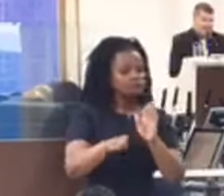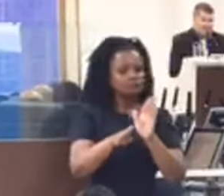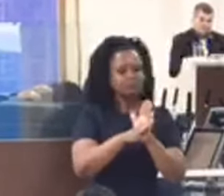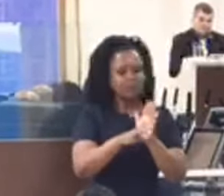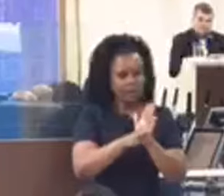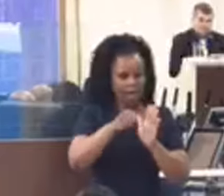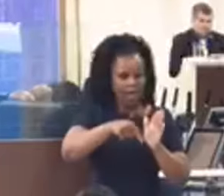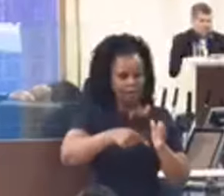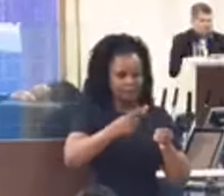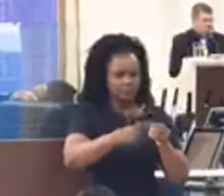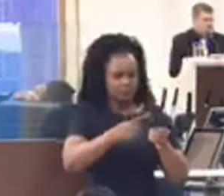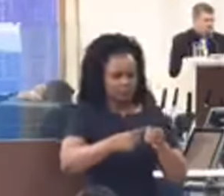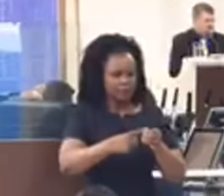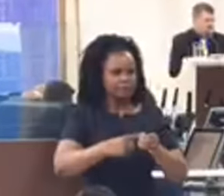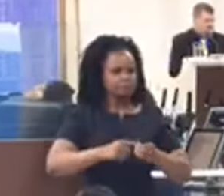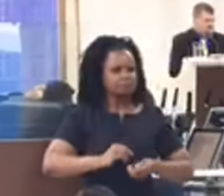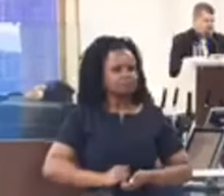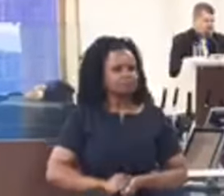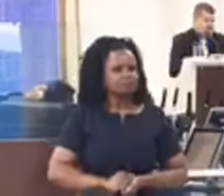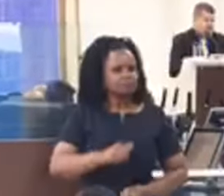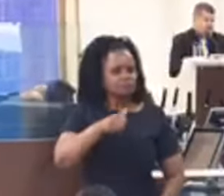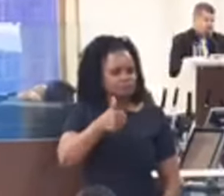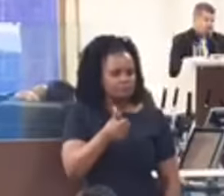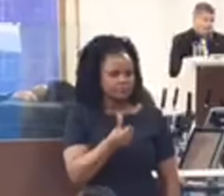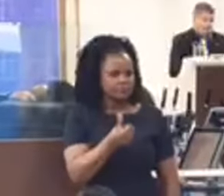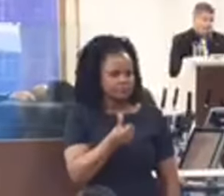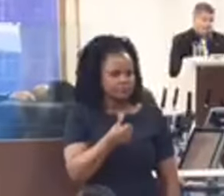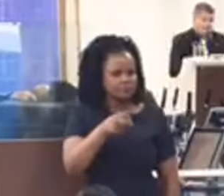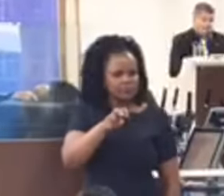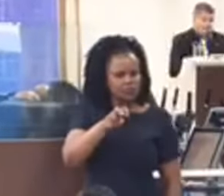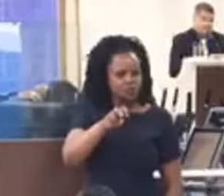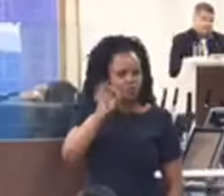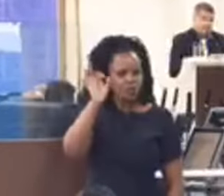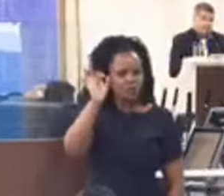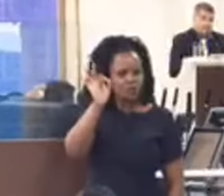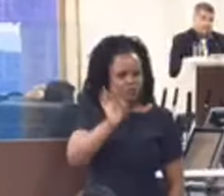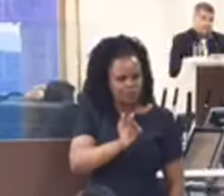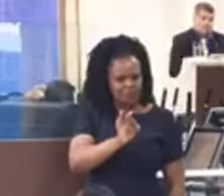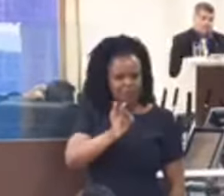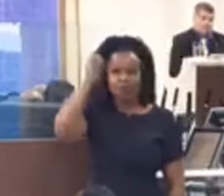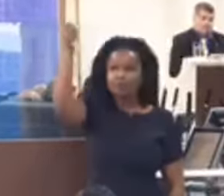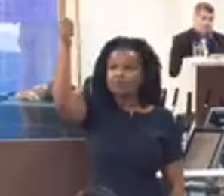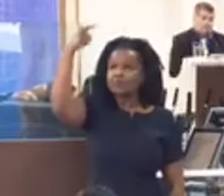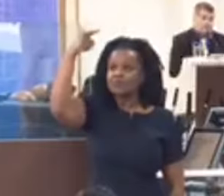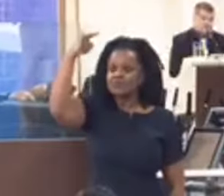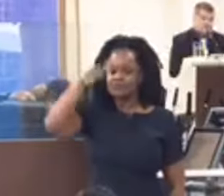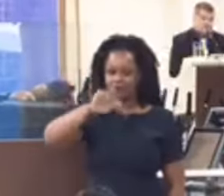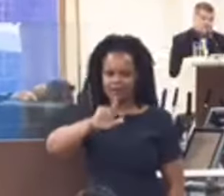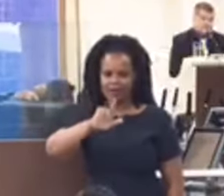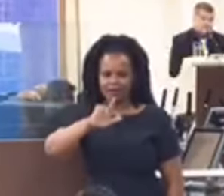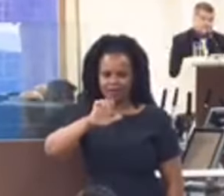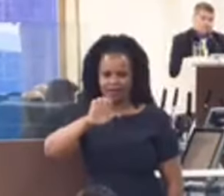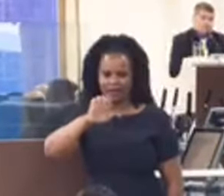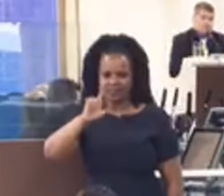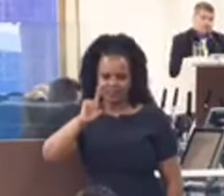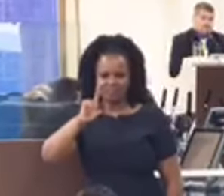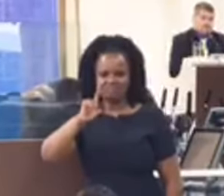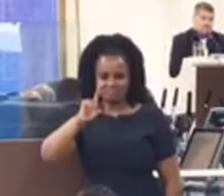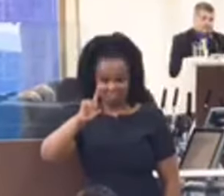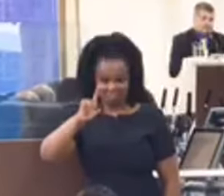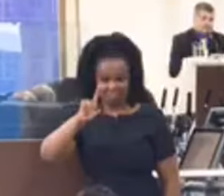ano em LED. Hoje nós estamos com 65% da cidade toda em LED, com economia, mas dando segurança.